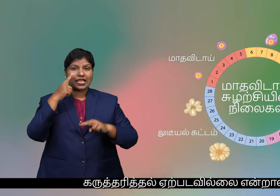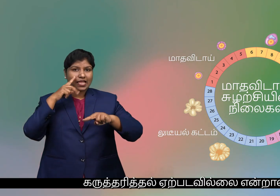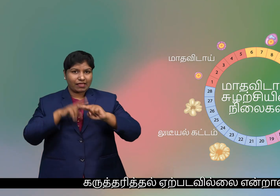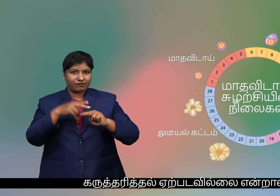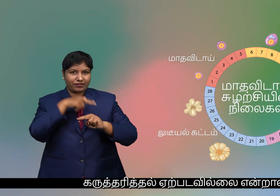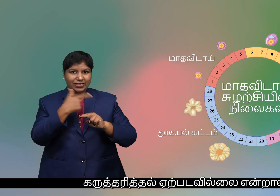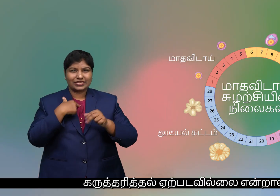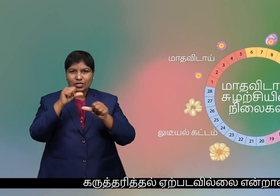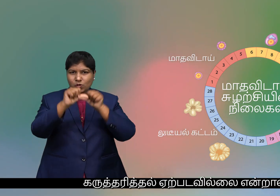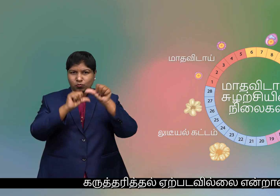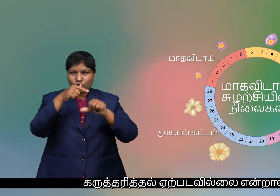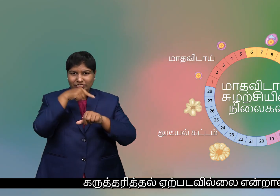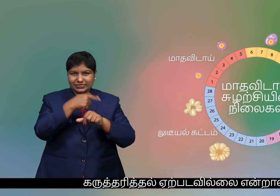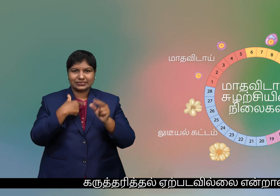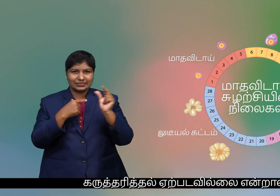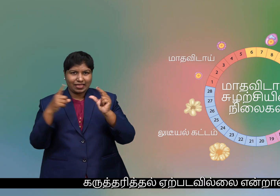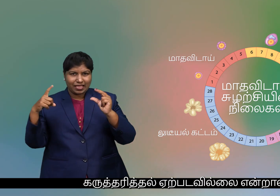கருத்தரித்தல் ஏற்படவில்லை என்றால்